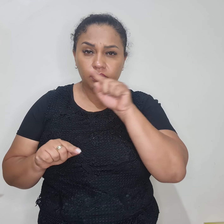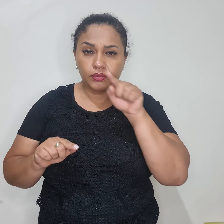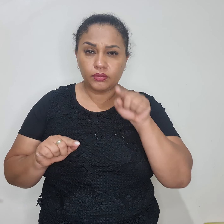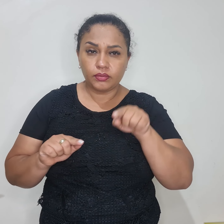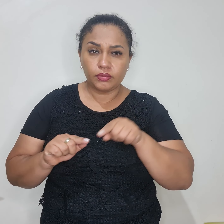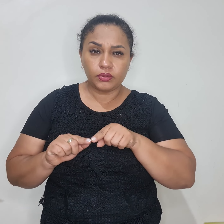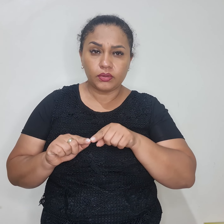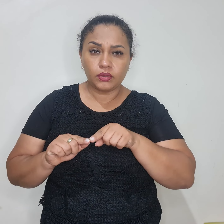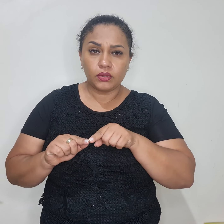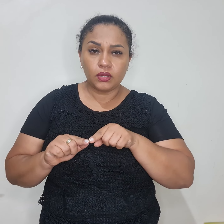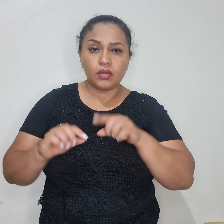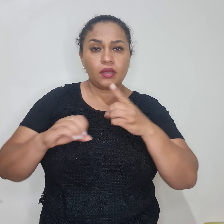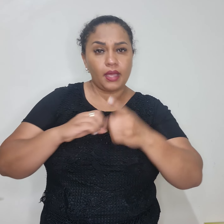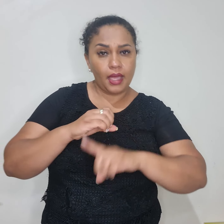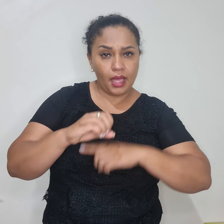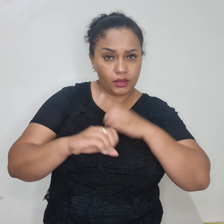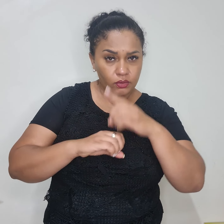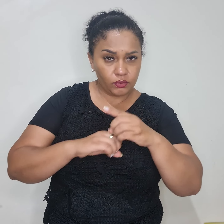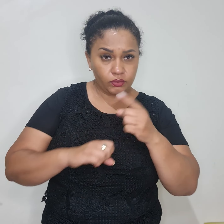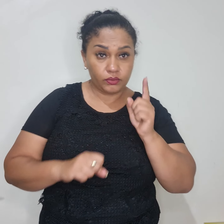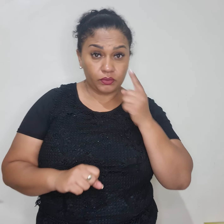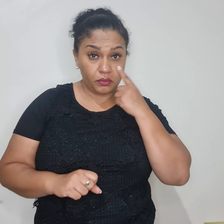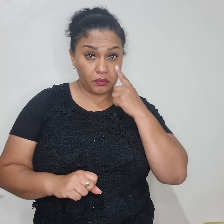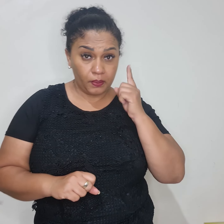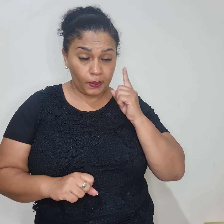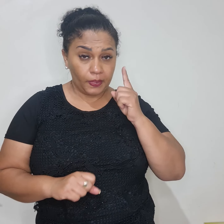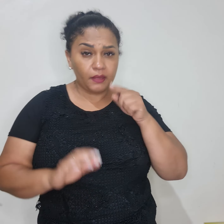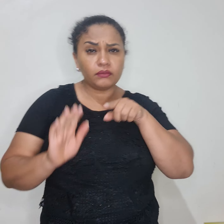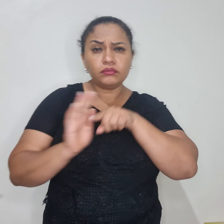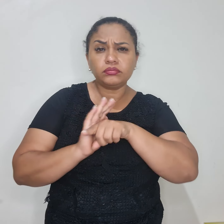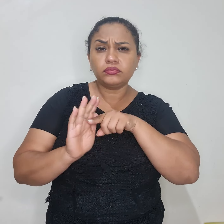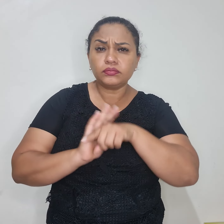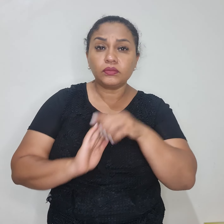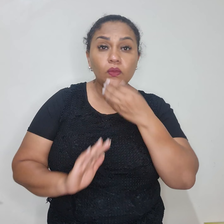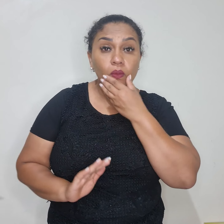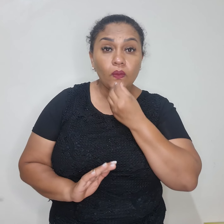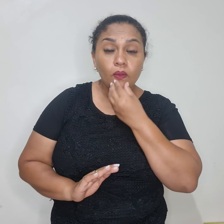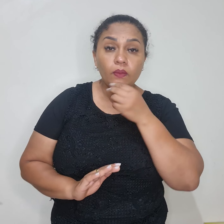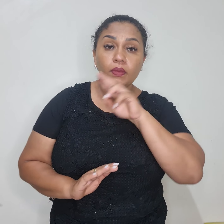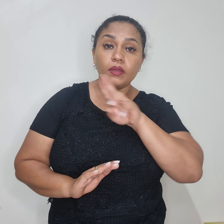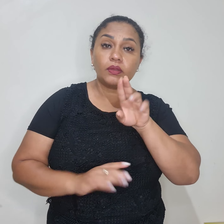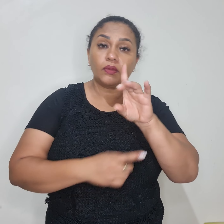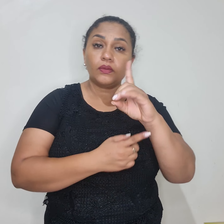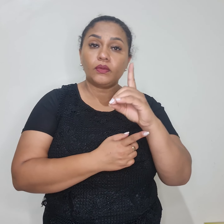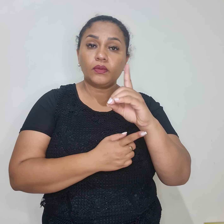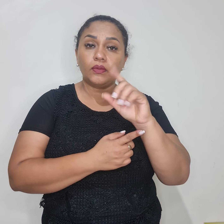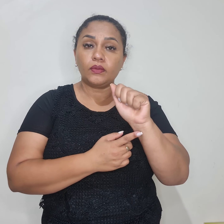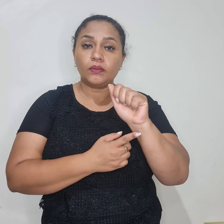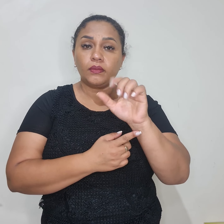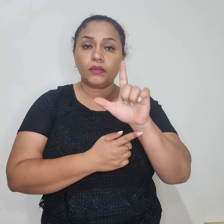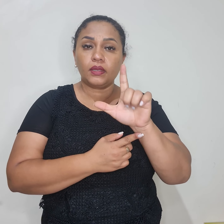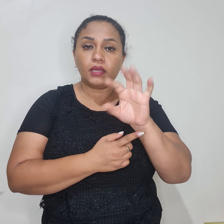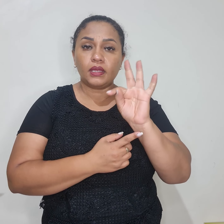alguns experimentos. Um deles foi o Dalton. Esse cientista, em 1803, ele fez um modelo